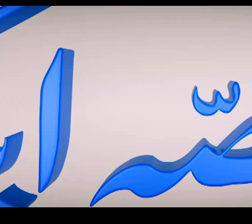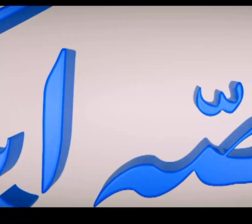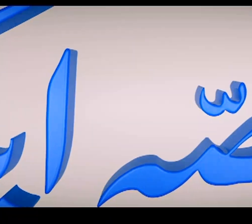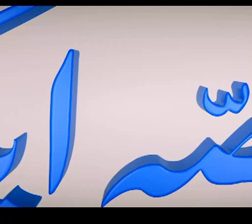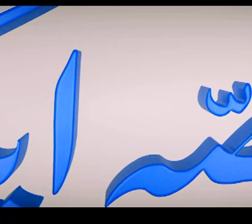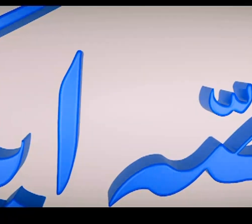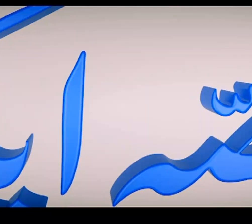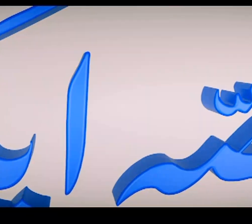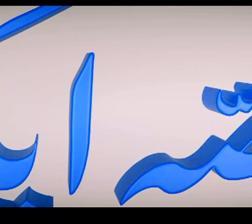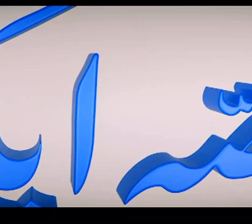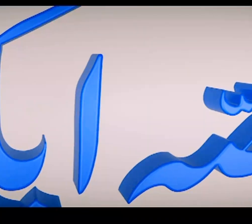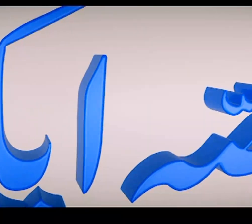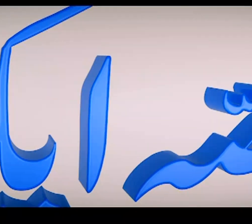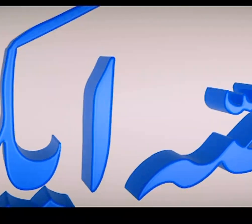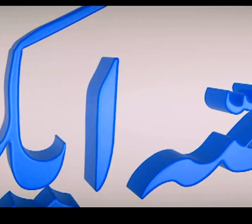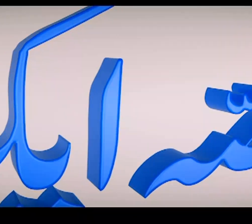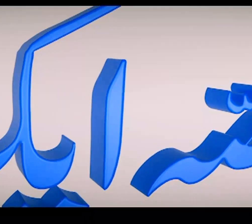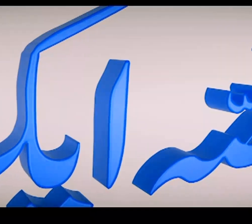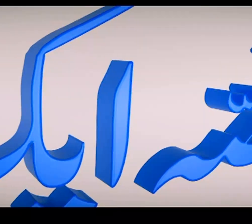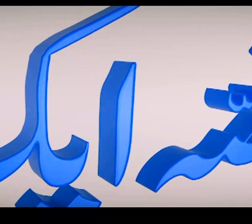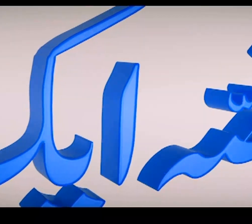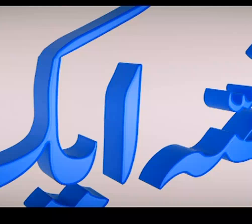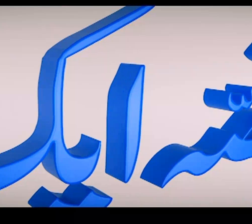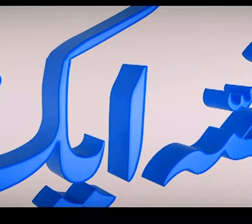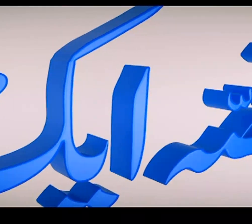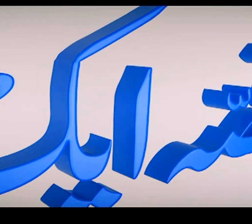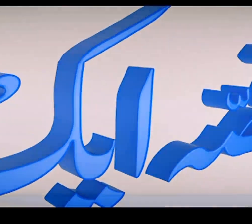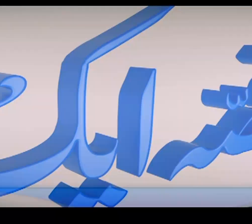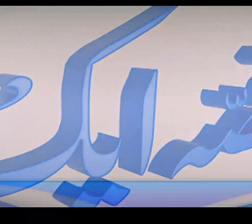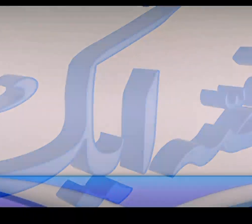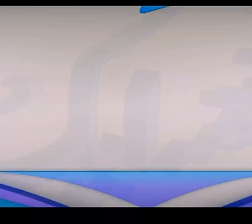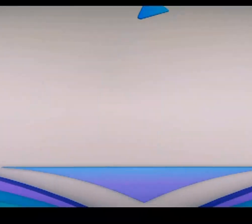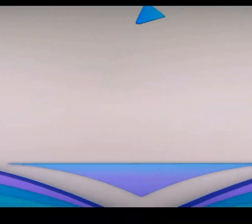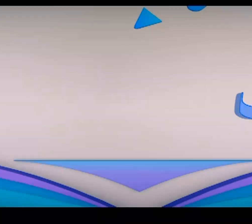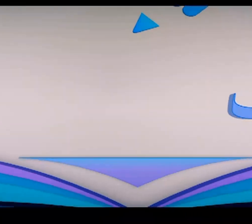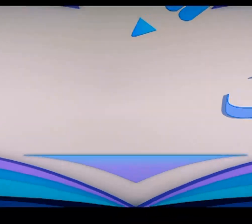واقعات سے سیکھیں سبق